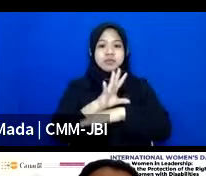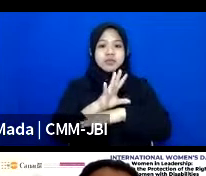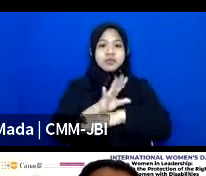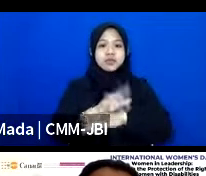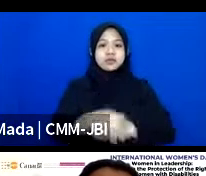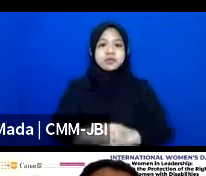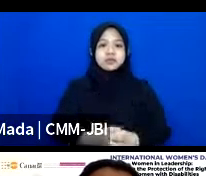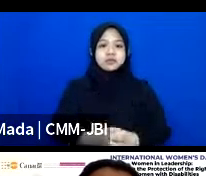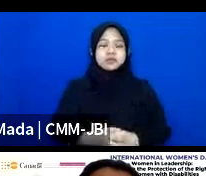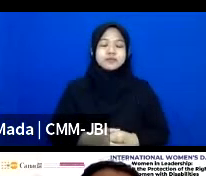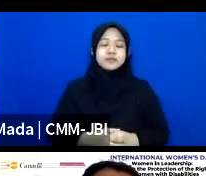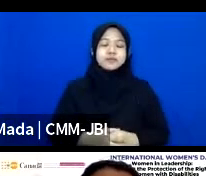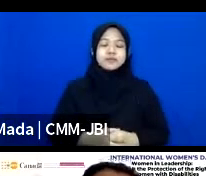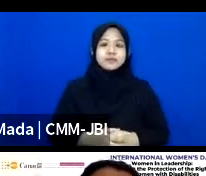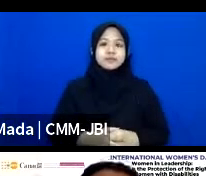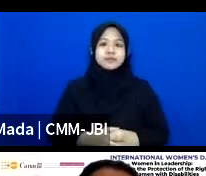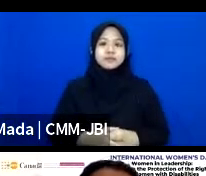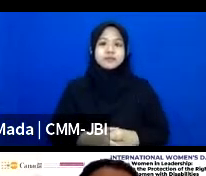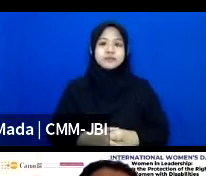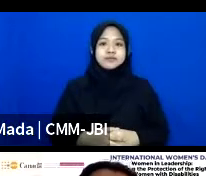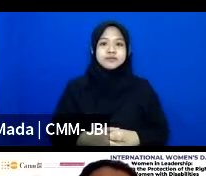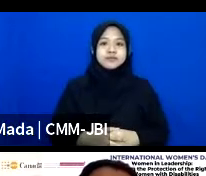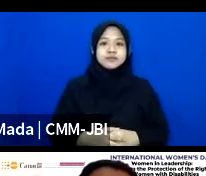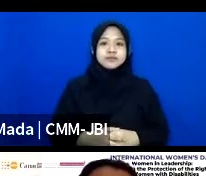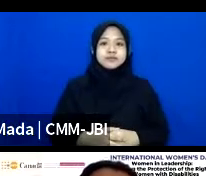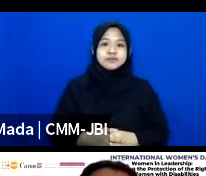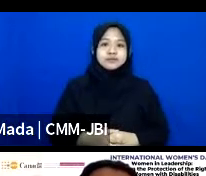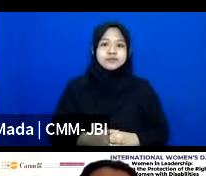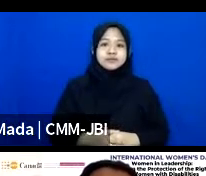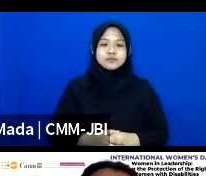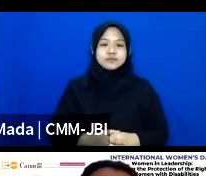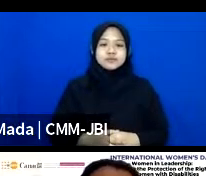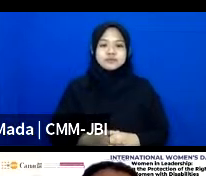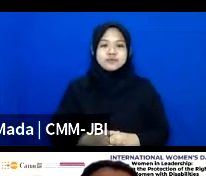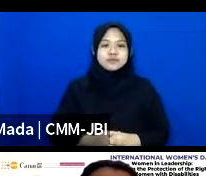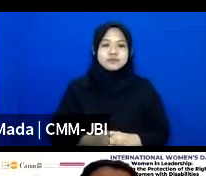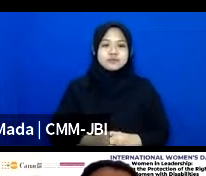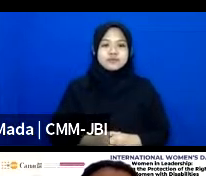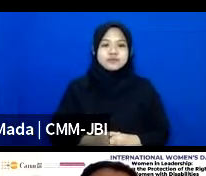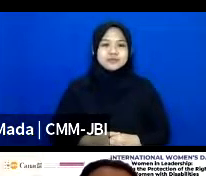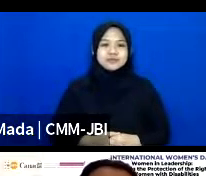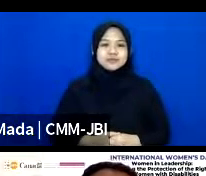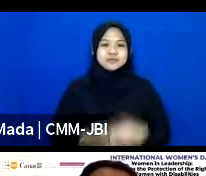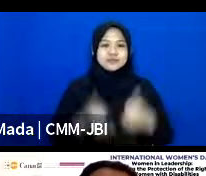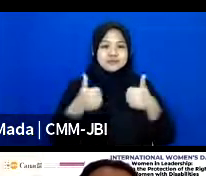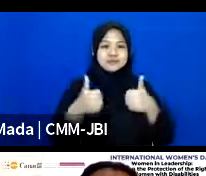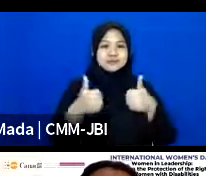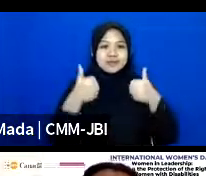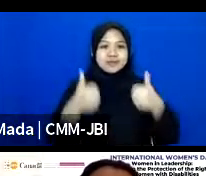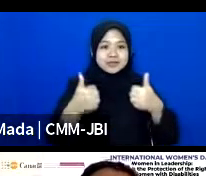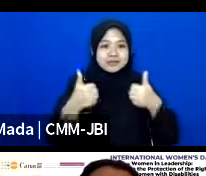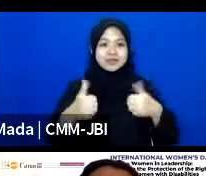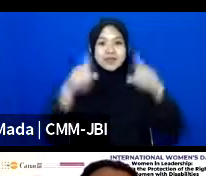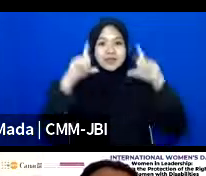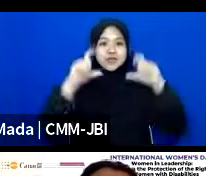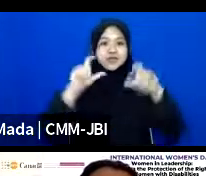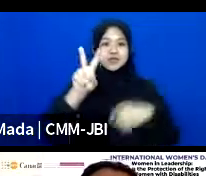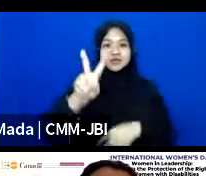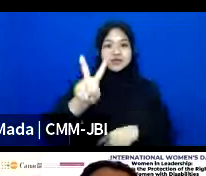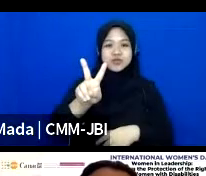rezeki dengan kita di For the Second season one